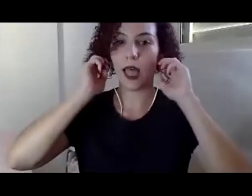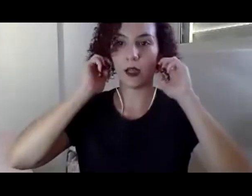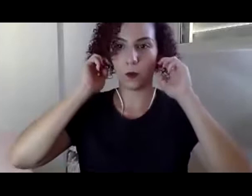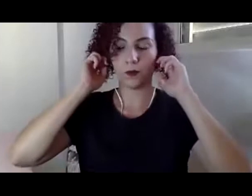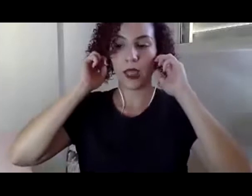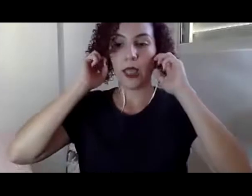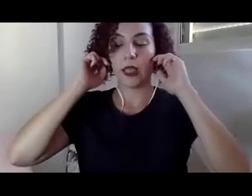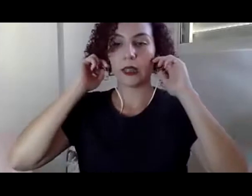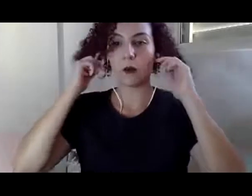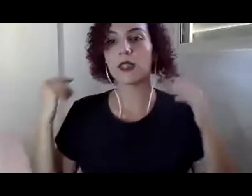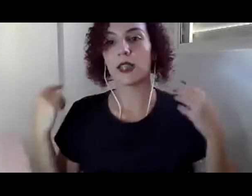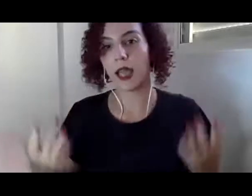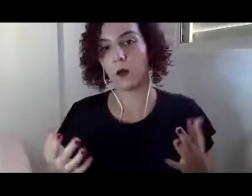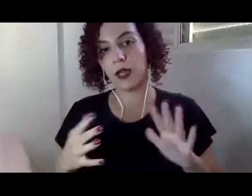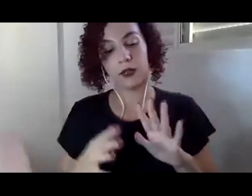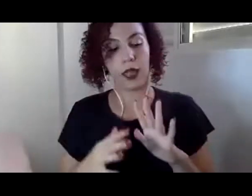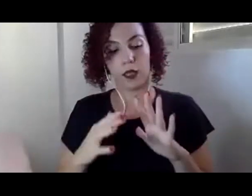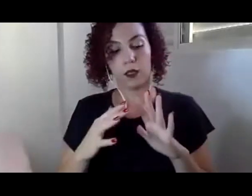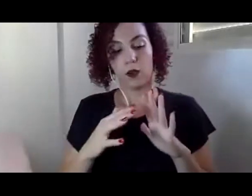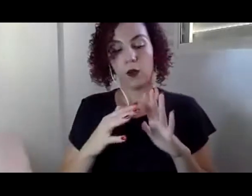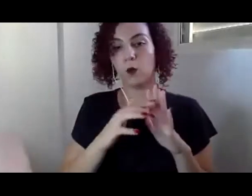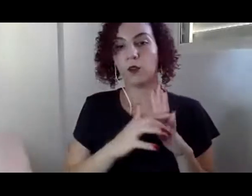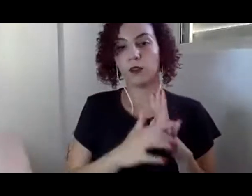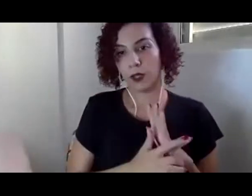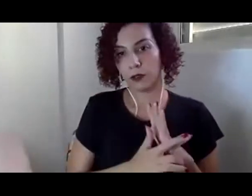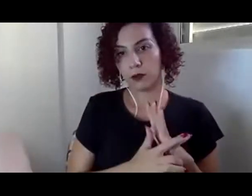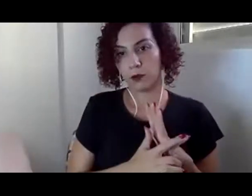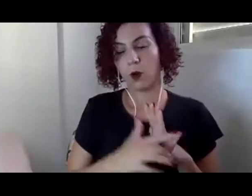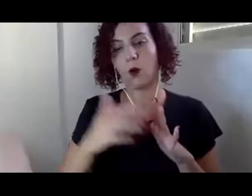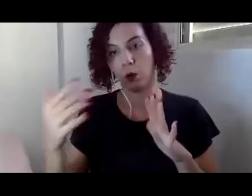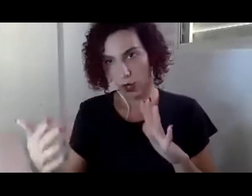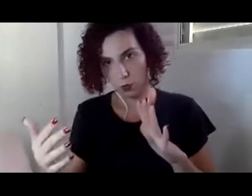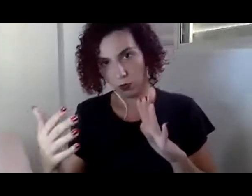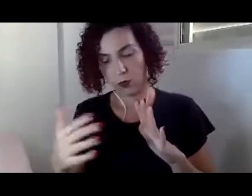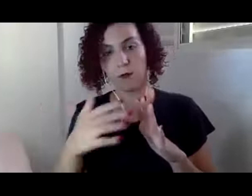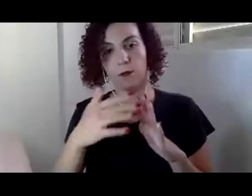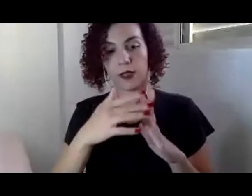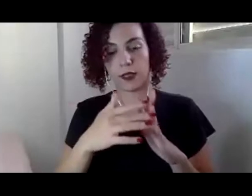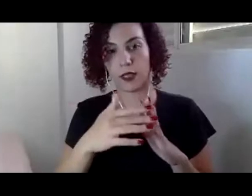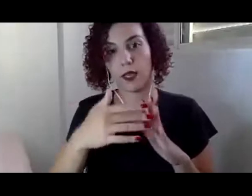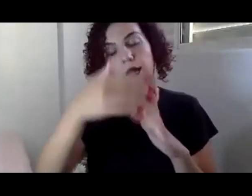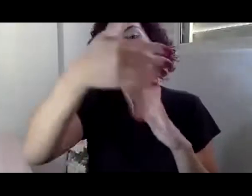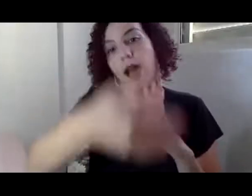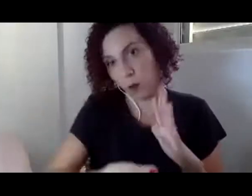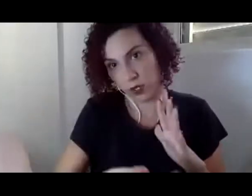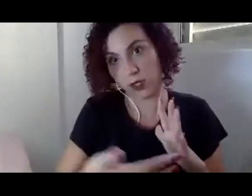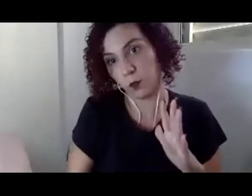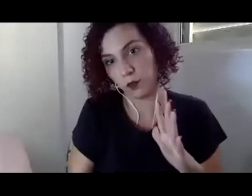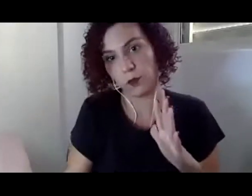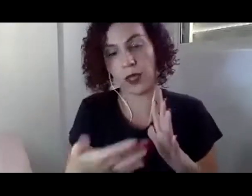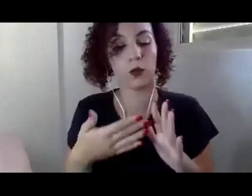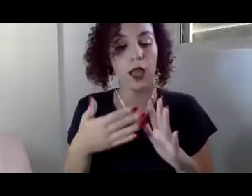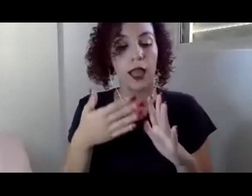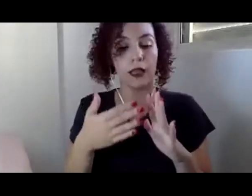parâmetros da língua. Então, um sinal, ele tem um movimento, ou não, mas assim, ausência